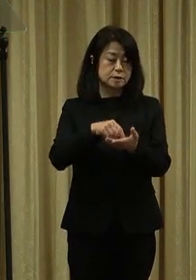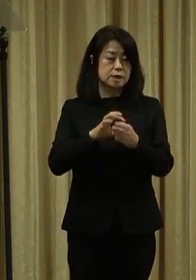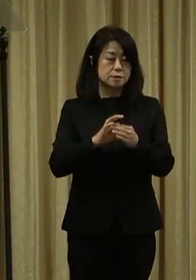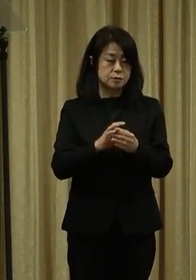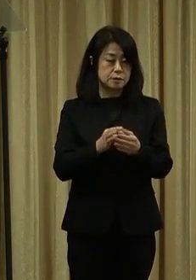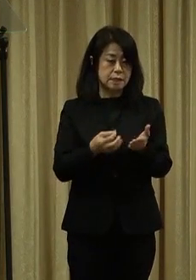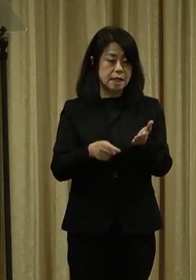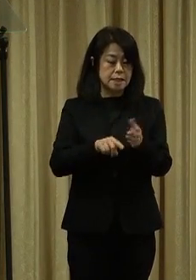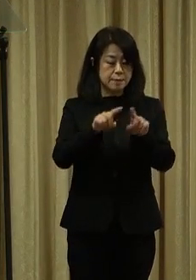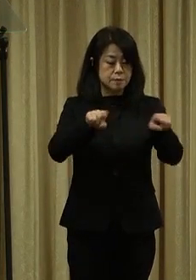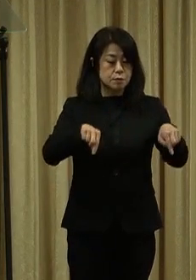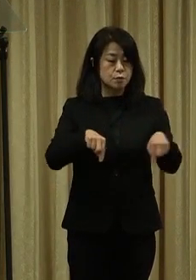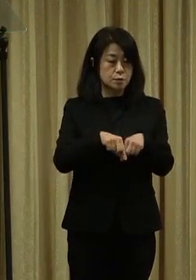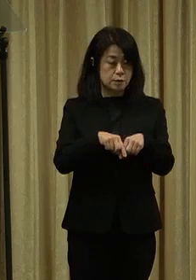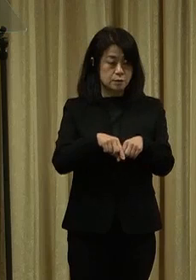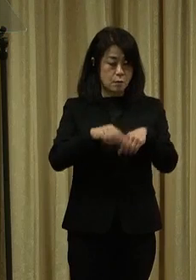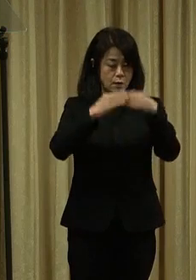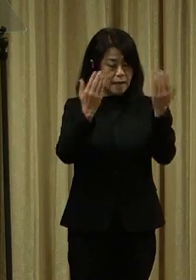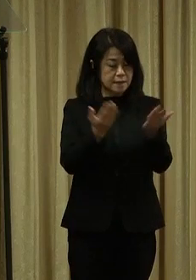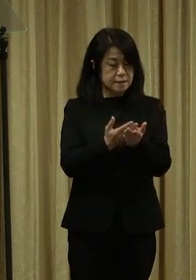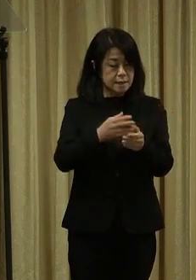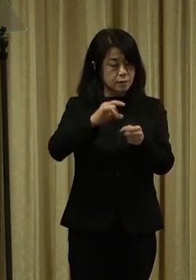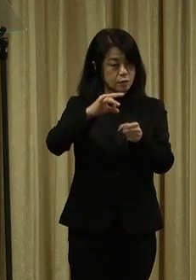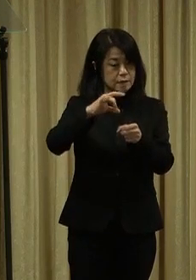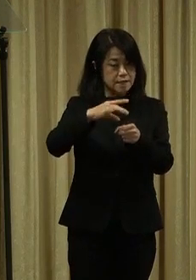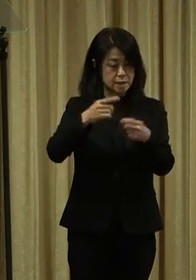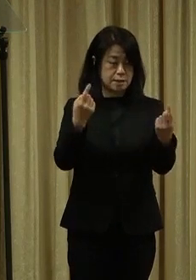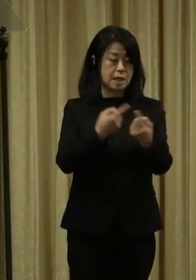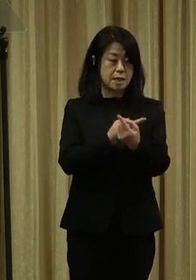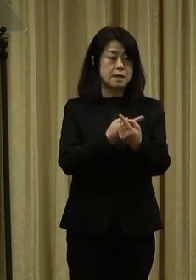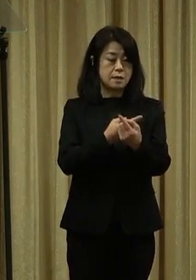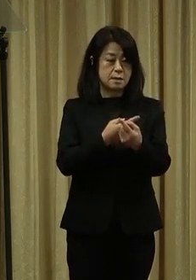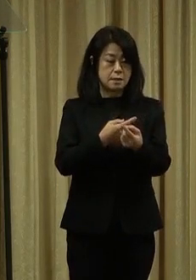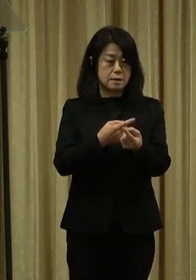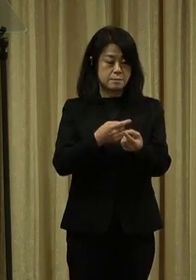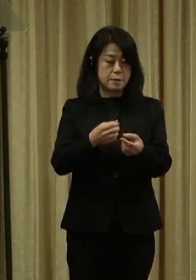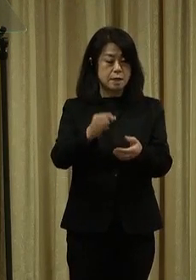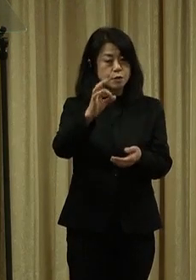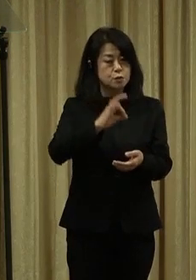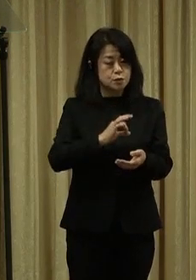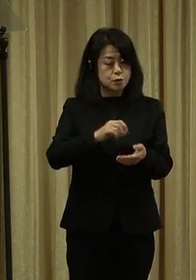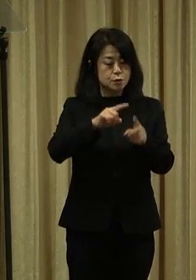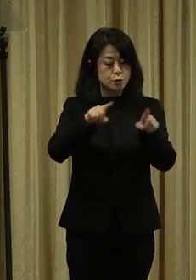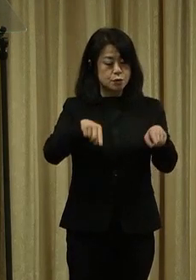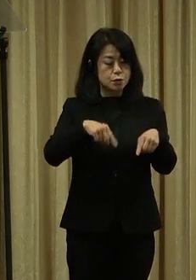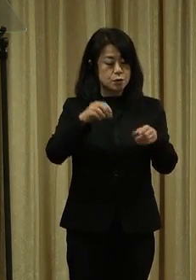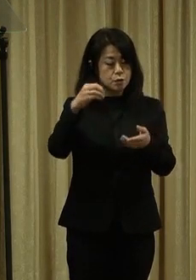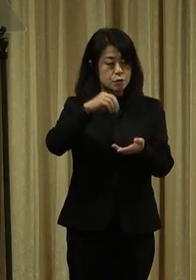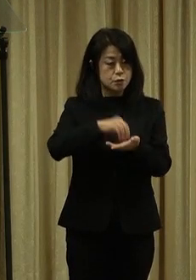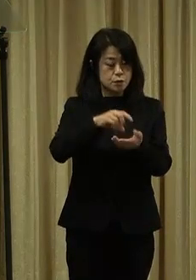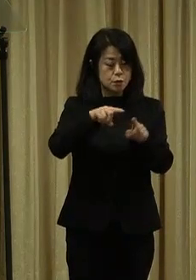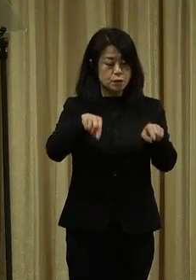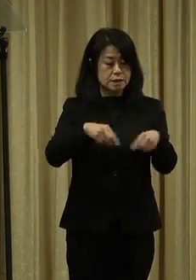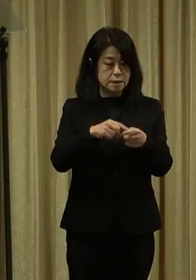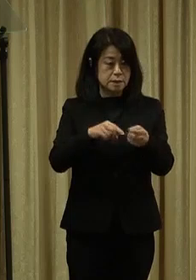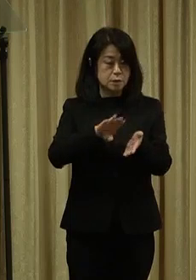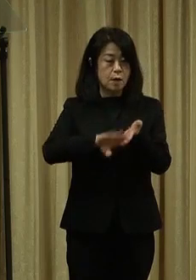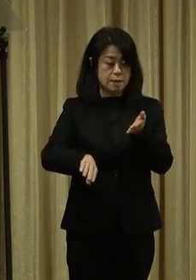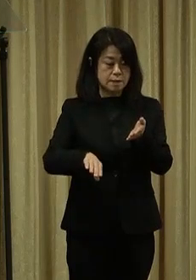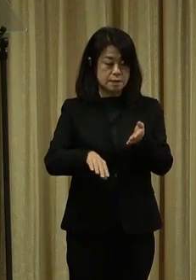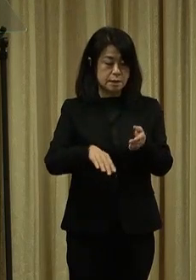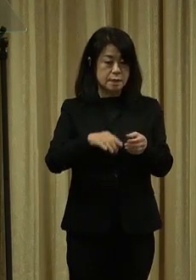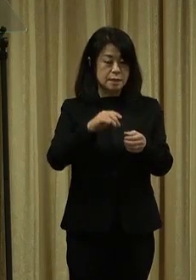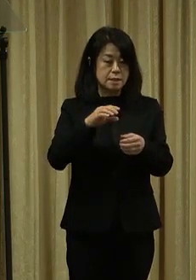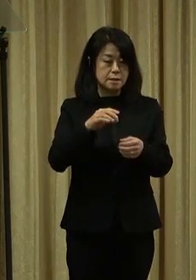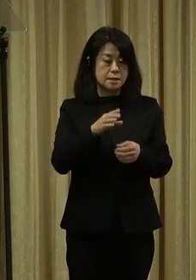付書類を含めた完全電子化に取り組むとともに、収入証紙の廃止に伴い窓口での納付方法としてキャッシュレス